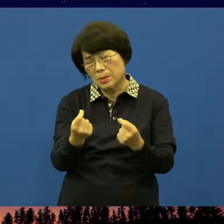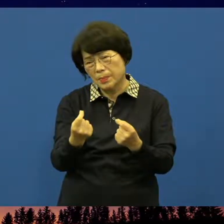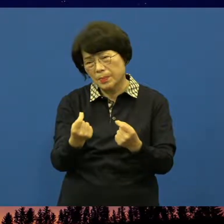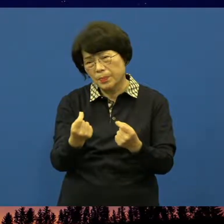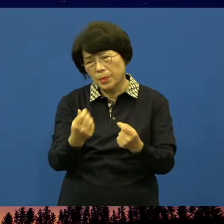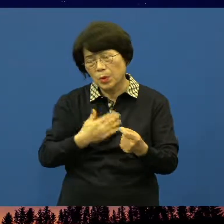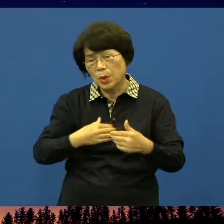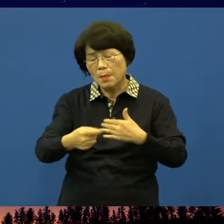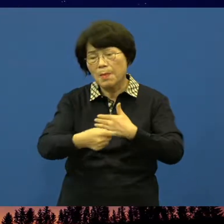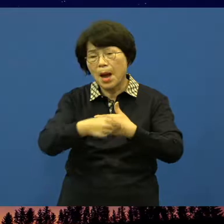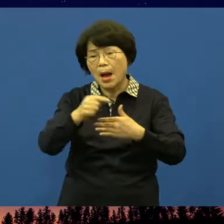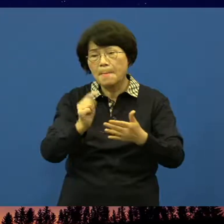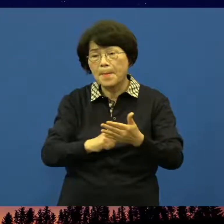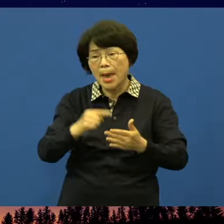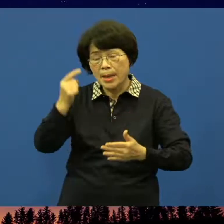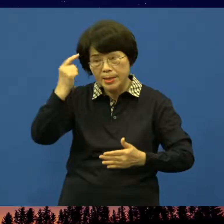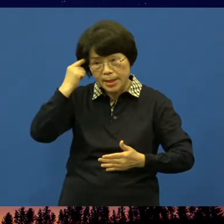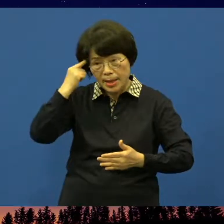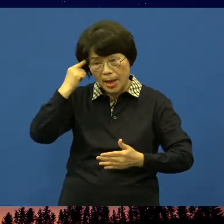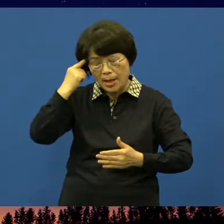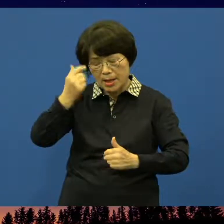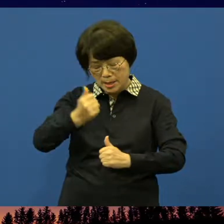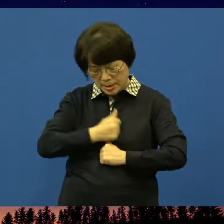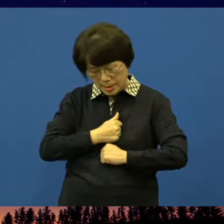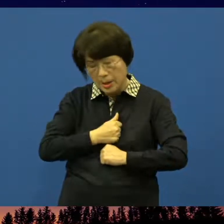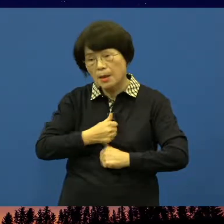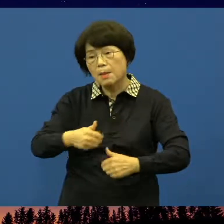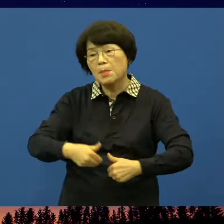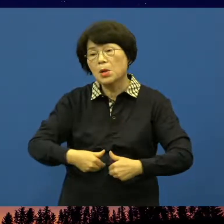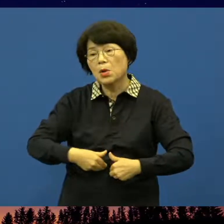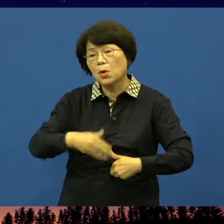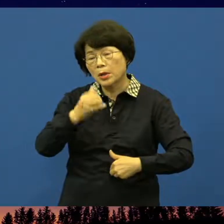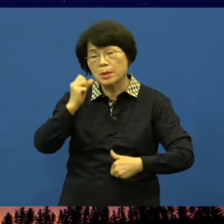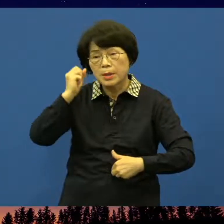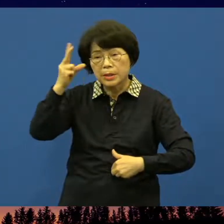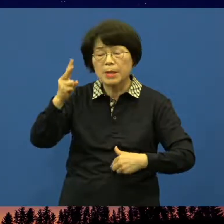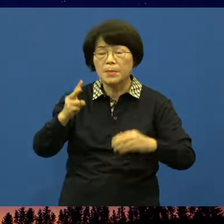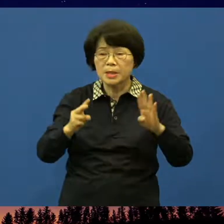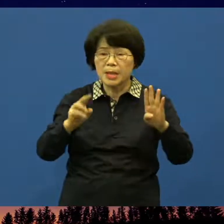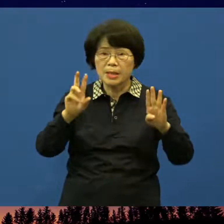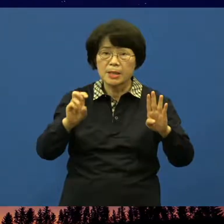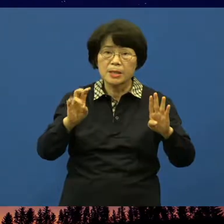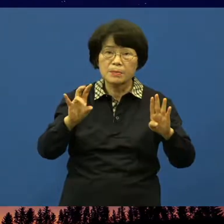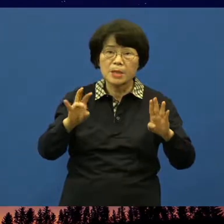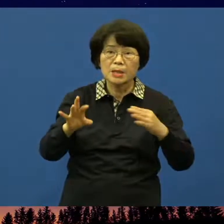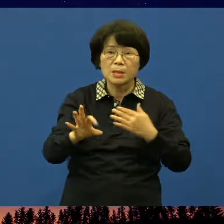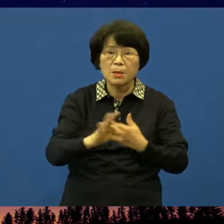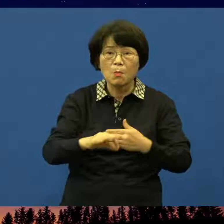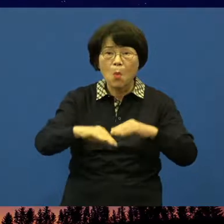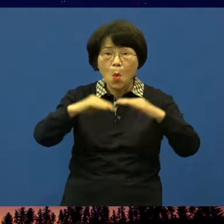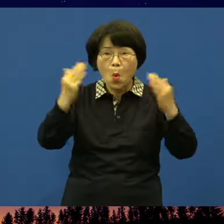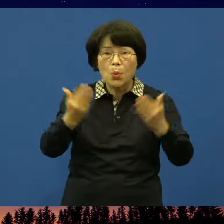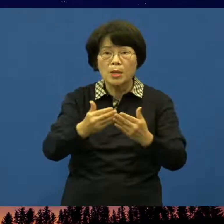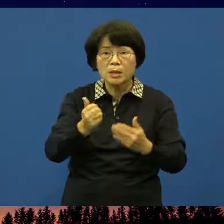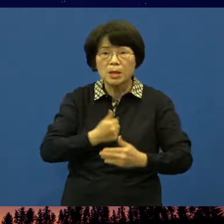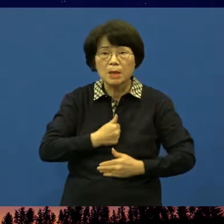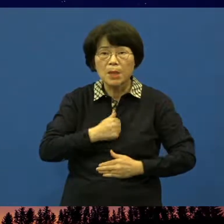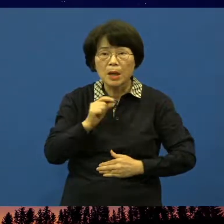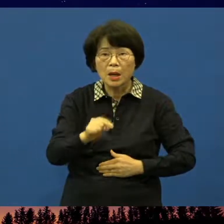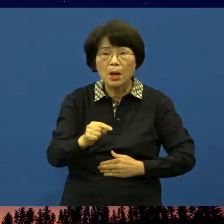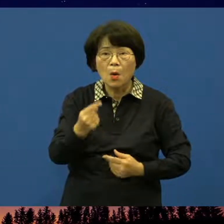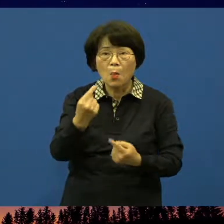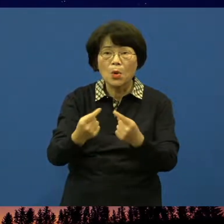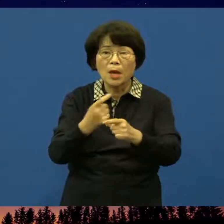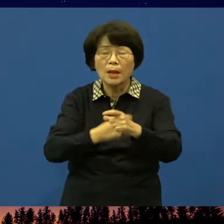여러분, 우리의 마음의 생각을 지켜야 합니다. 잠언 4장 23절에 보니까 모든 지킬 만한 것 중에 더욱 내